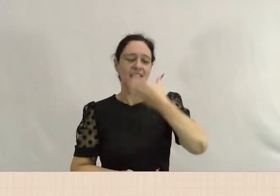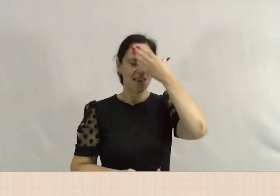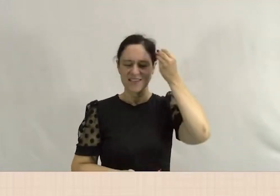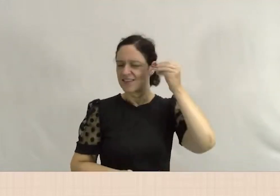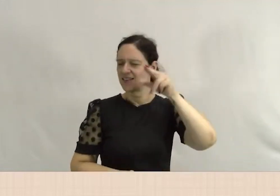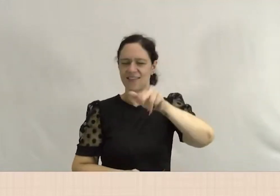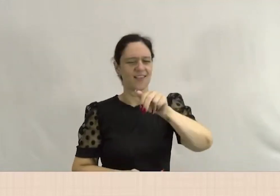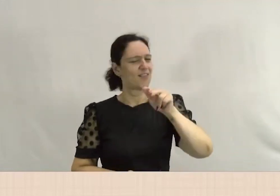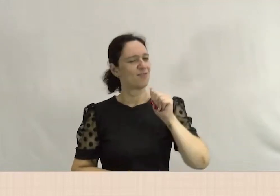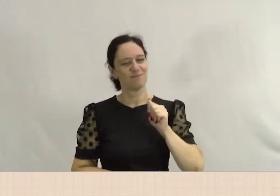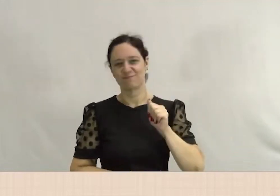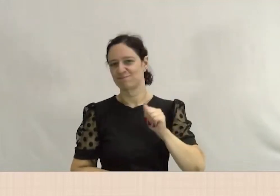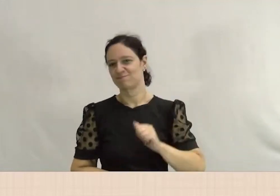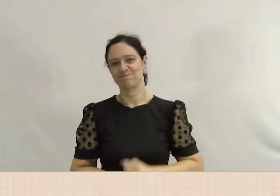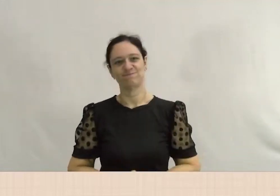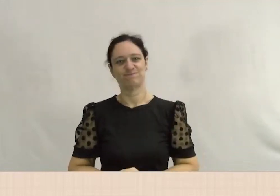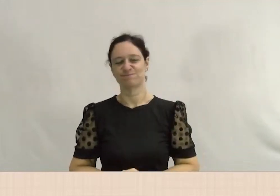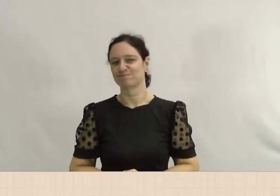serão esquecidas.